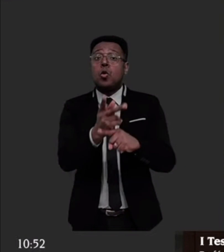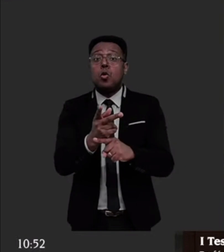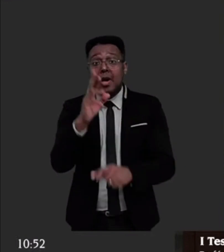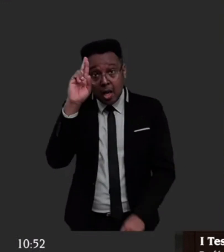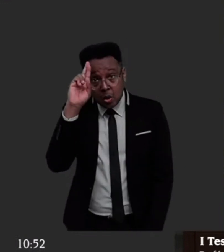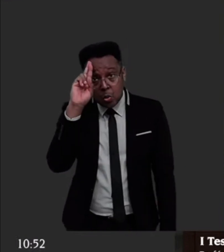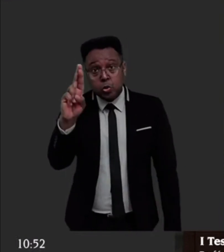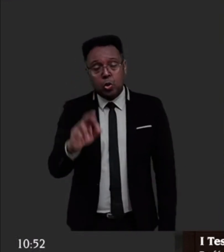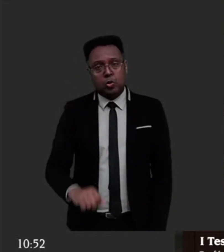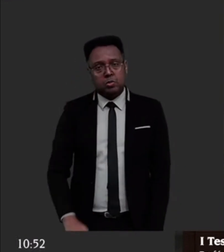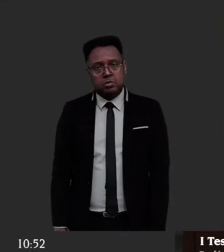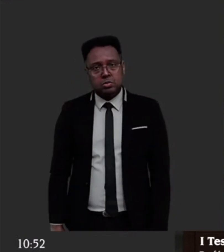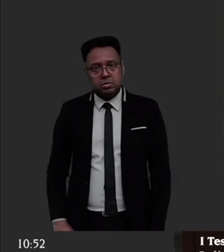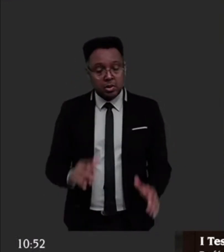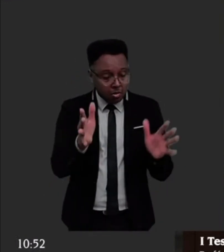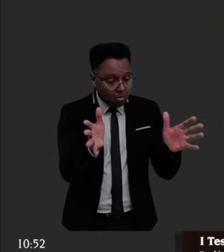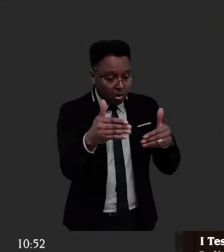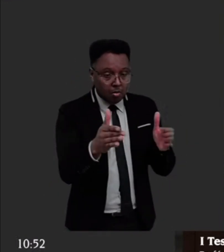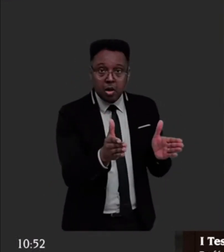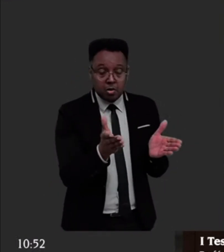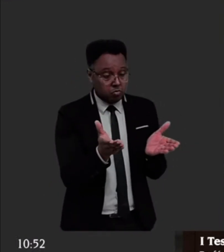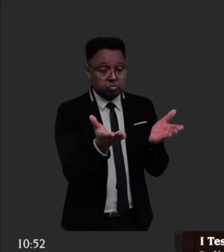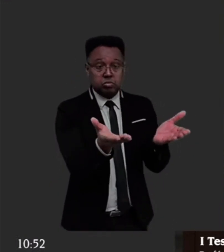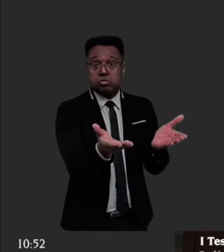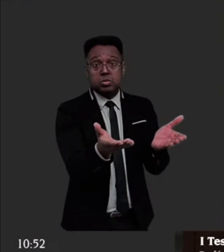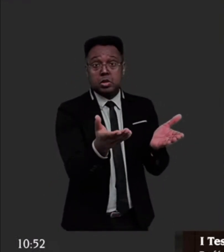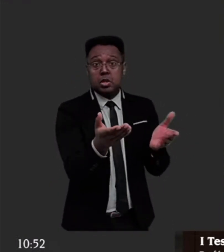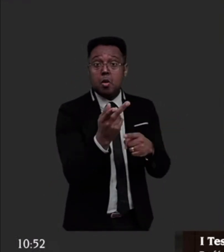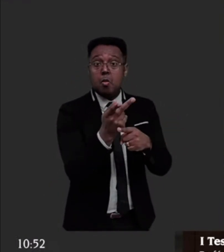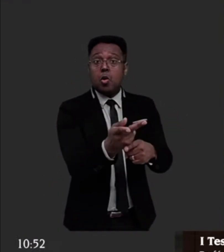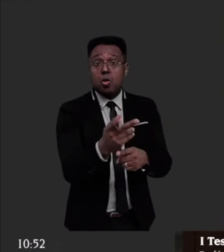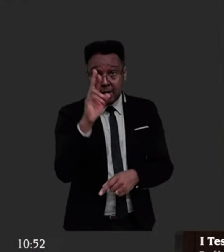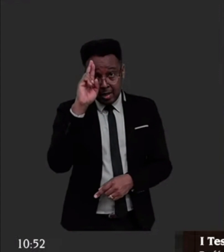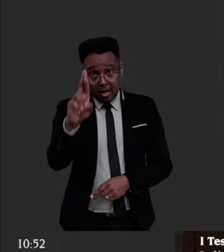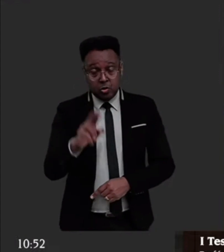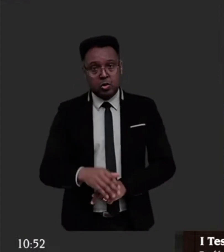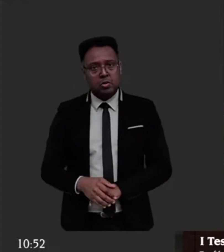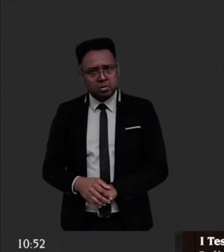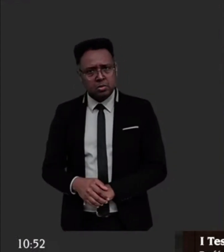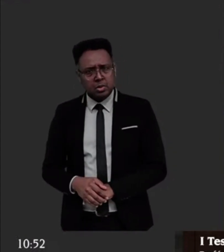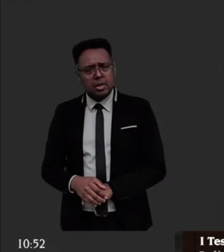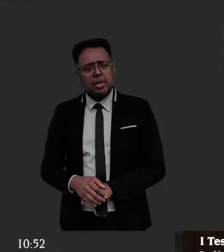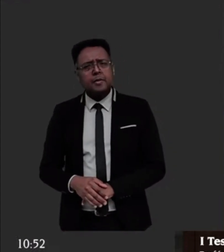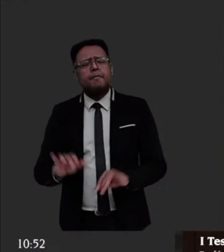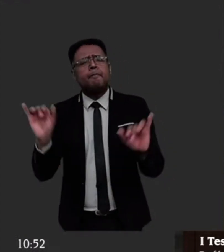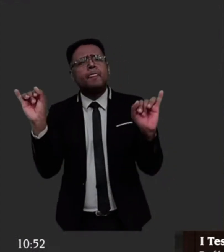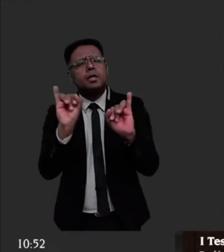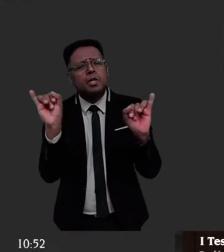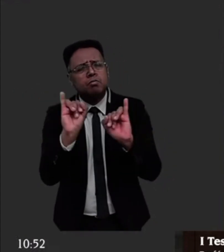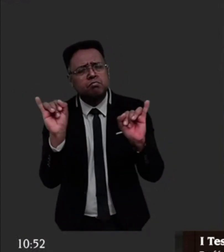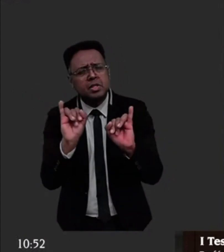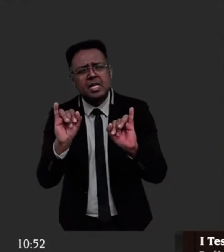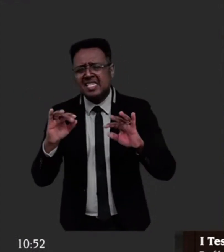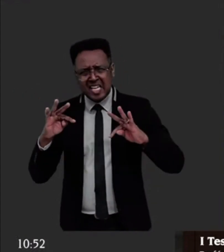quem pertence isso, porque para mim não serve. Será que tudo que nós ouvimos serve para nós, irmãos?